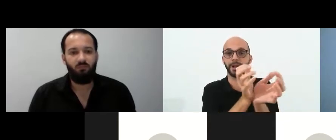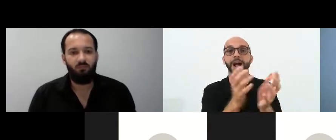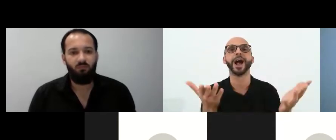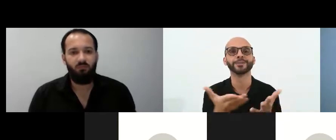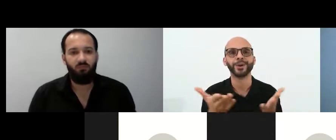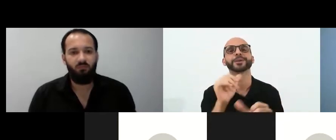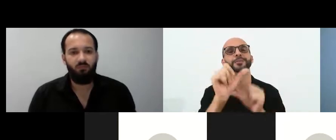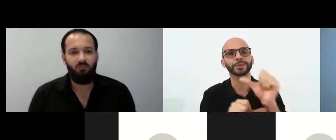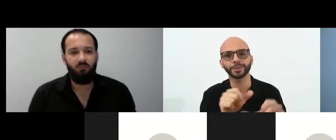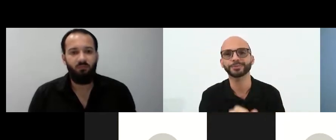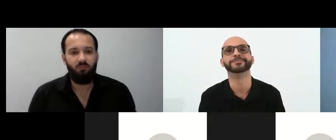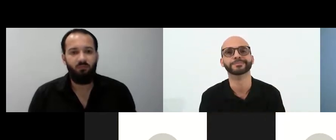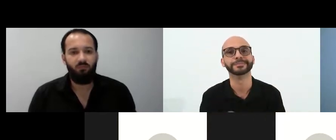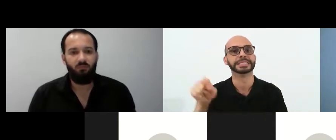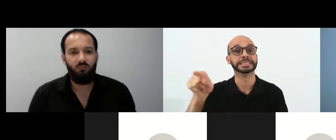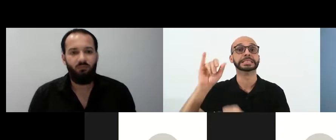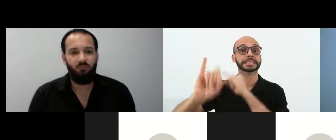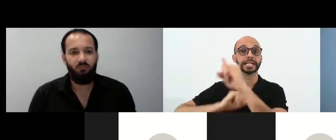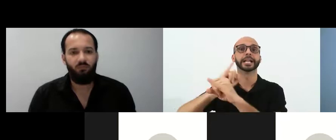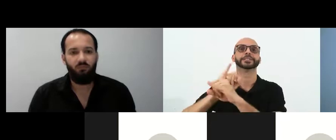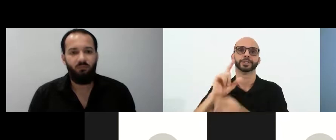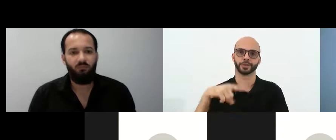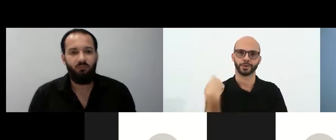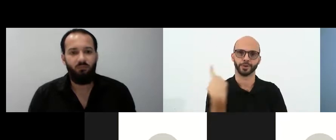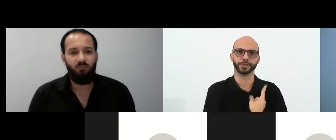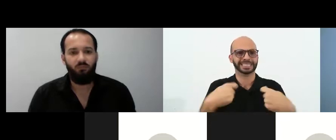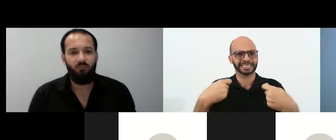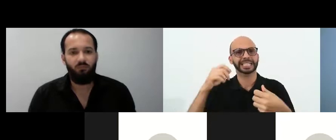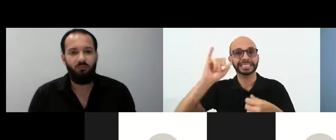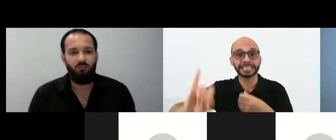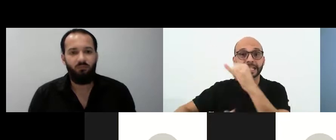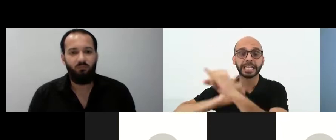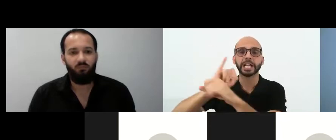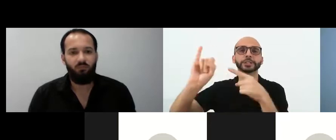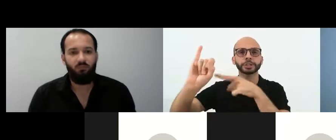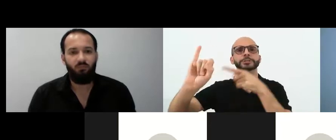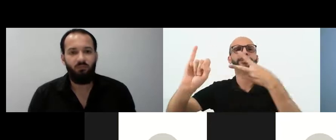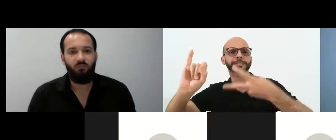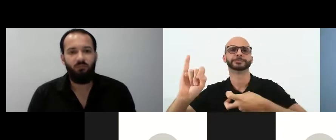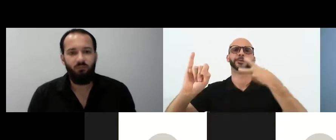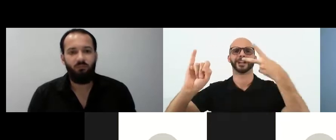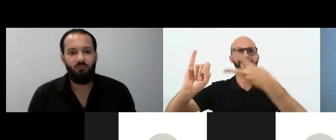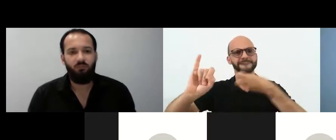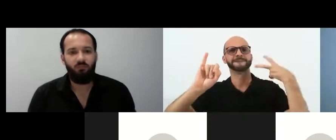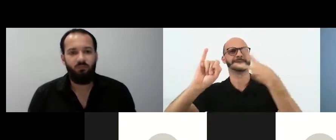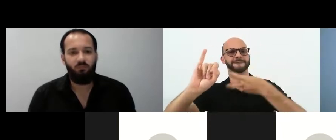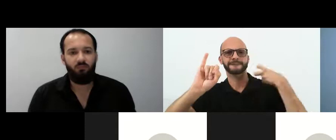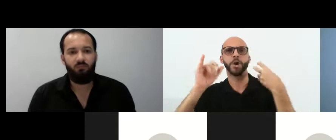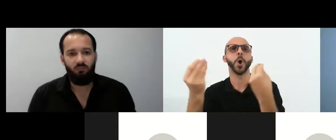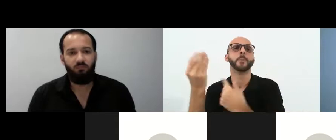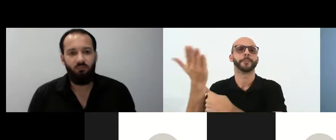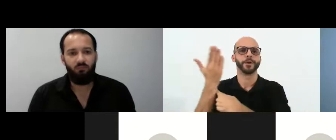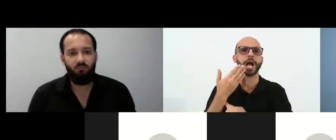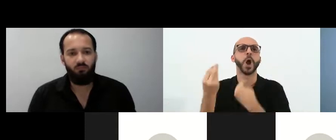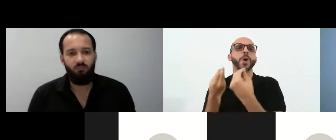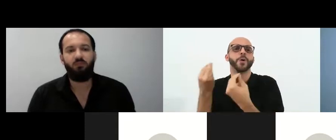que acessam, e são grupos e eles ficam trocando e utilizam-se da internet. E a internet,